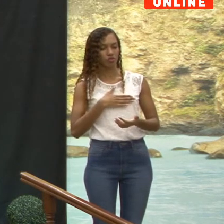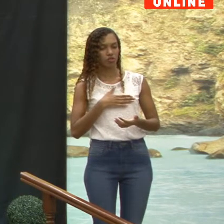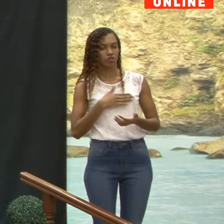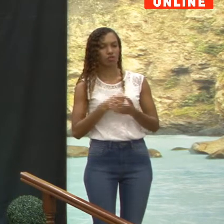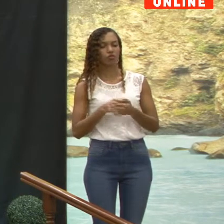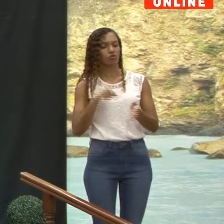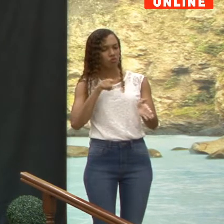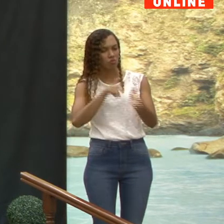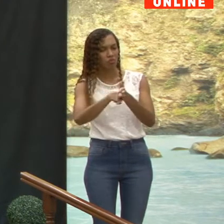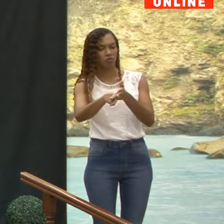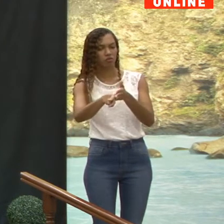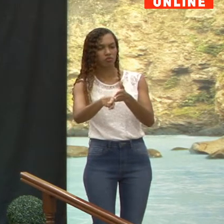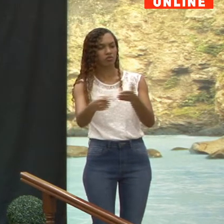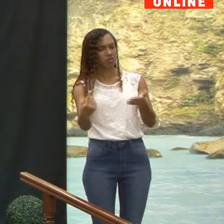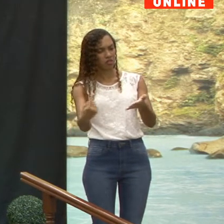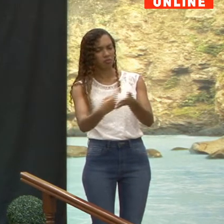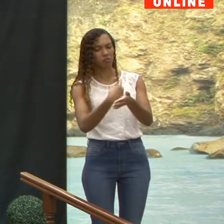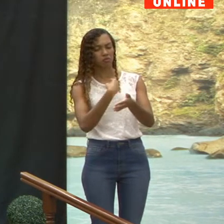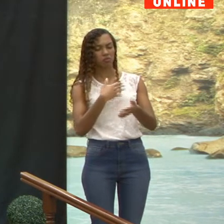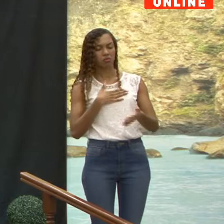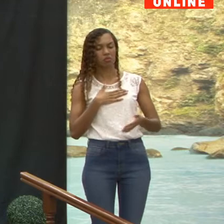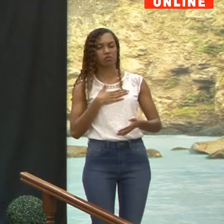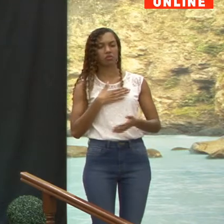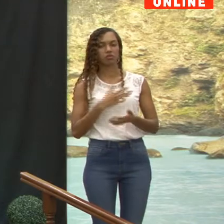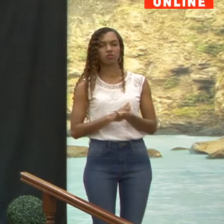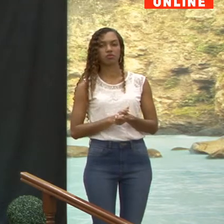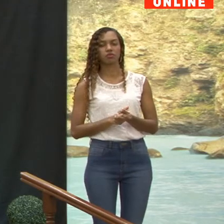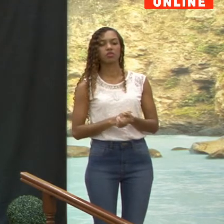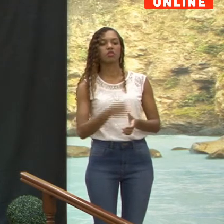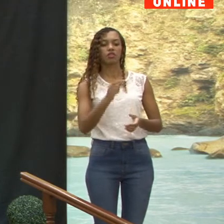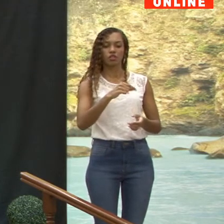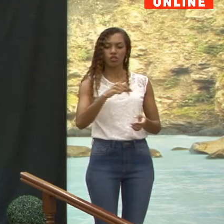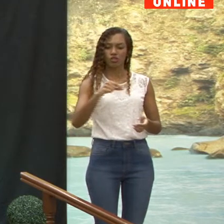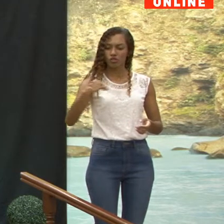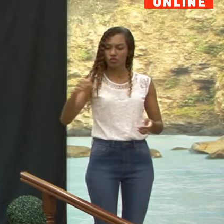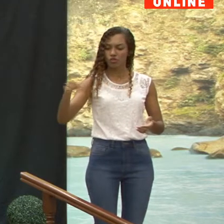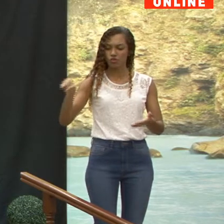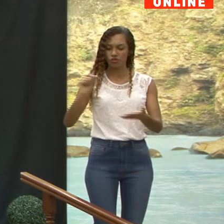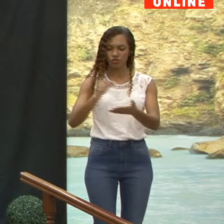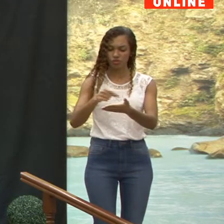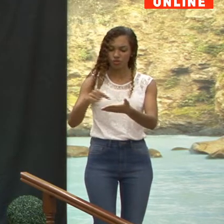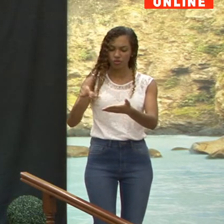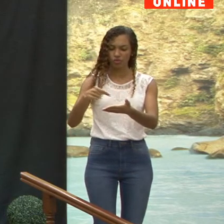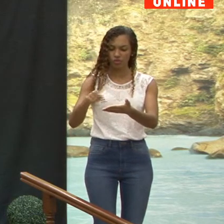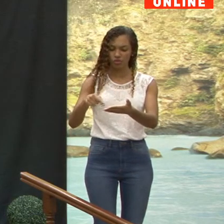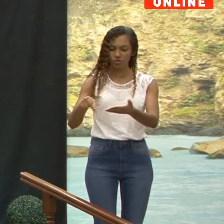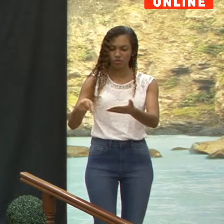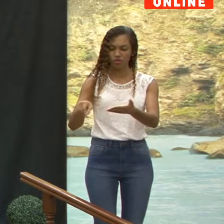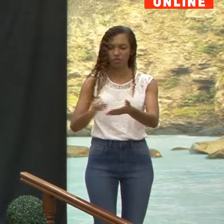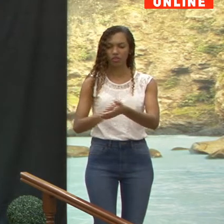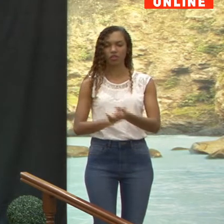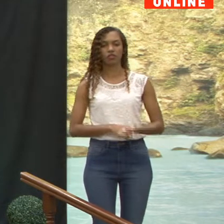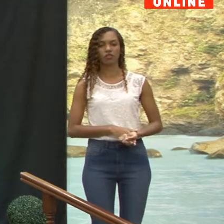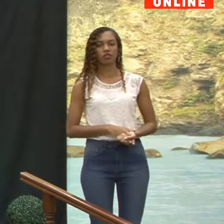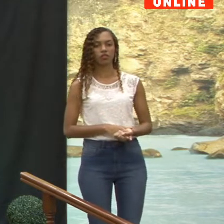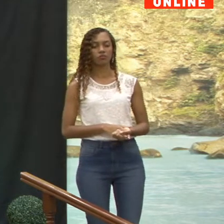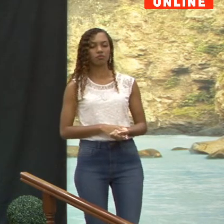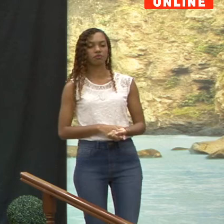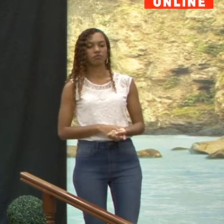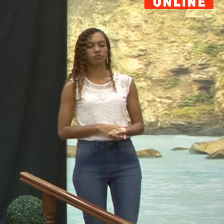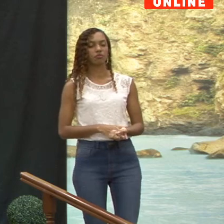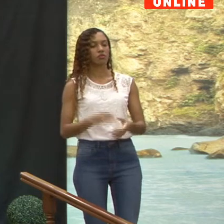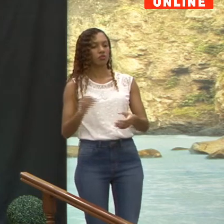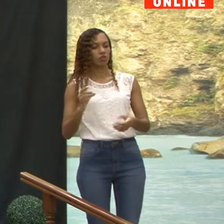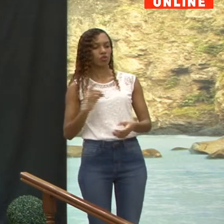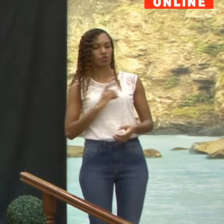diretamente. Escreva sem assinar. E eu vou pedir a diáconos que recolha, não coloque dinheiro na